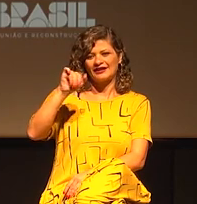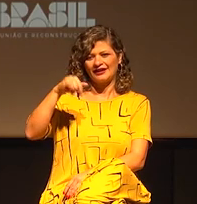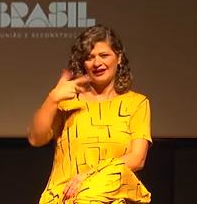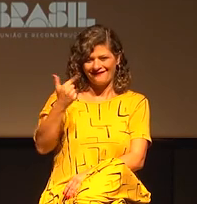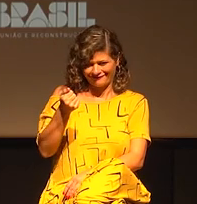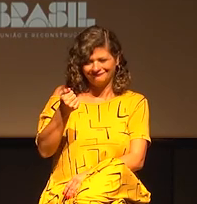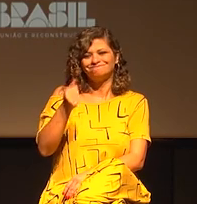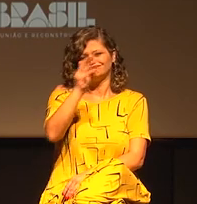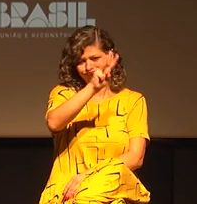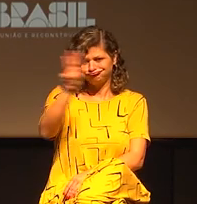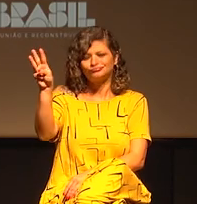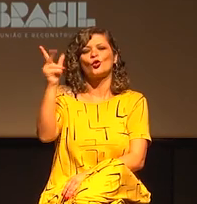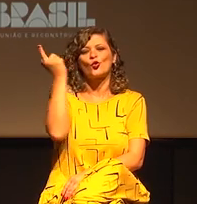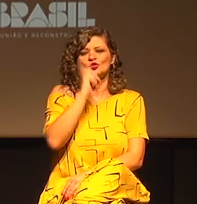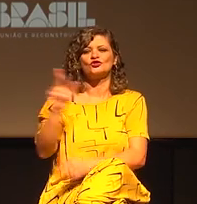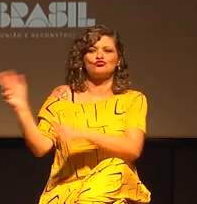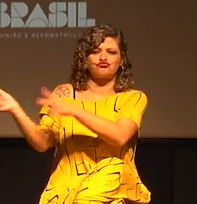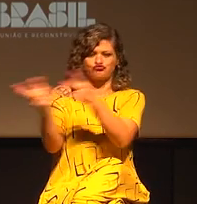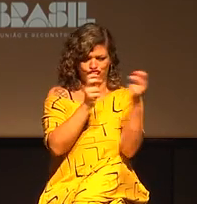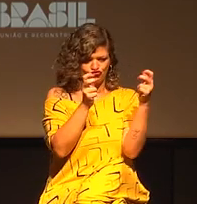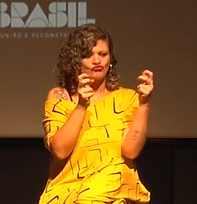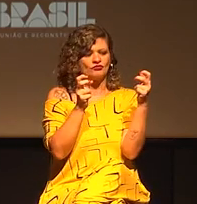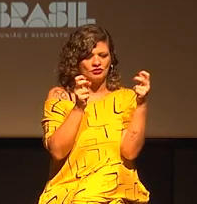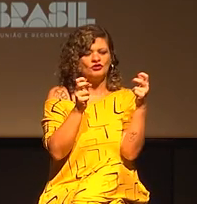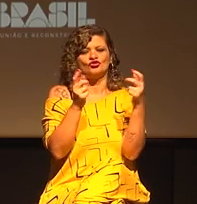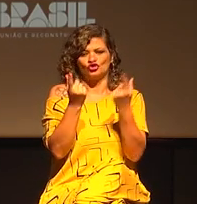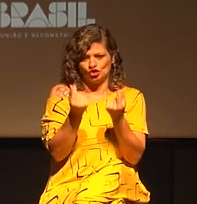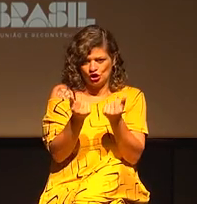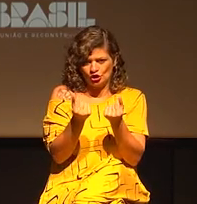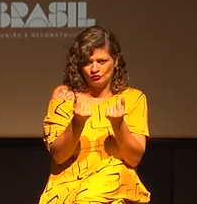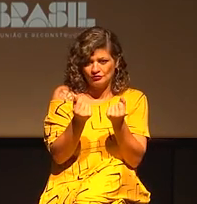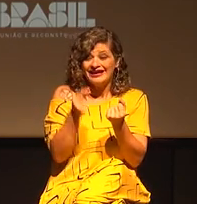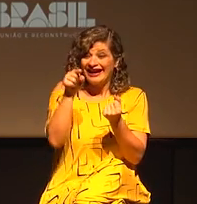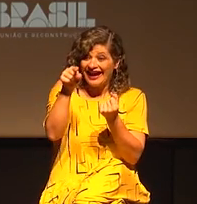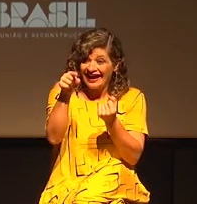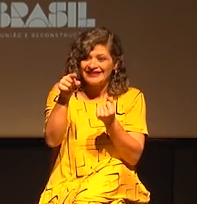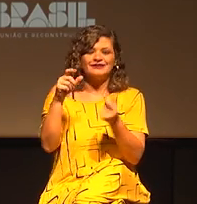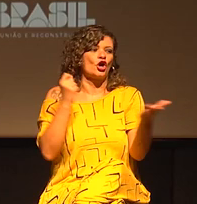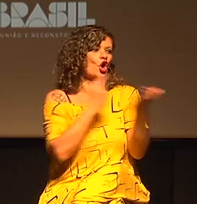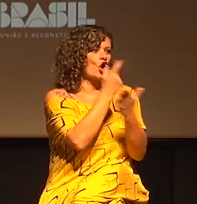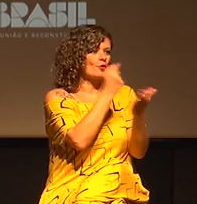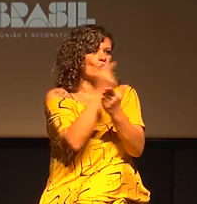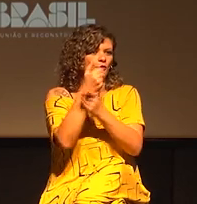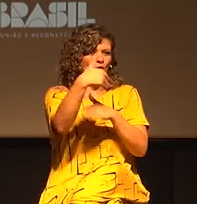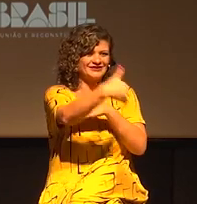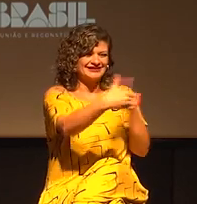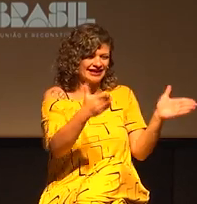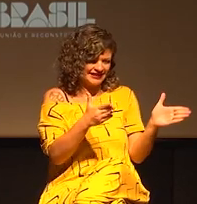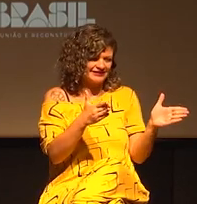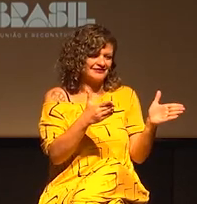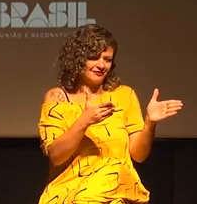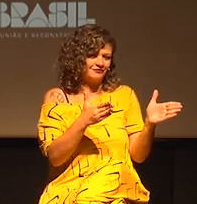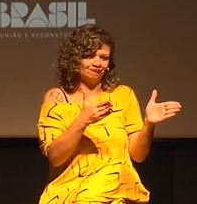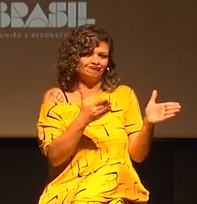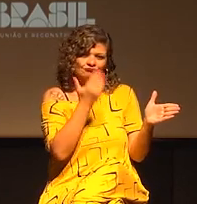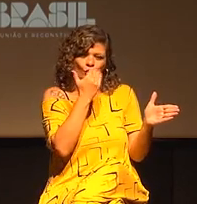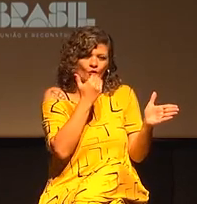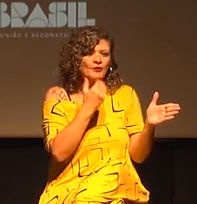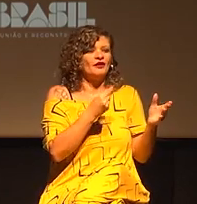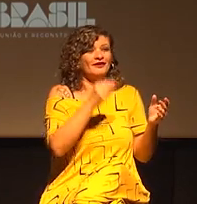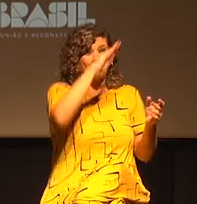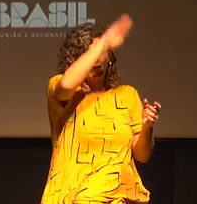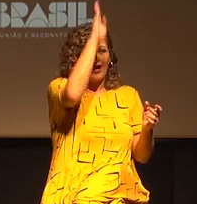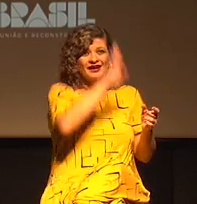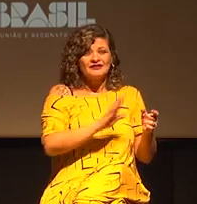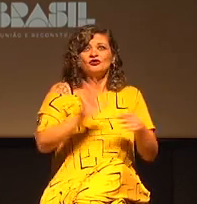e a gente conseguiu arrecadar esse dinheiro e isso virou cesta básica para vários para vários estados todos os